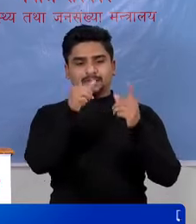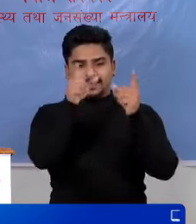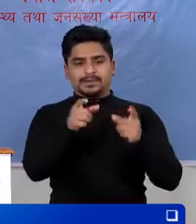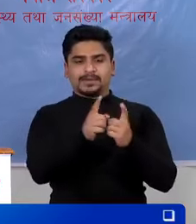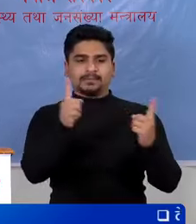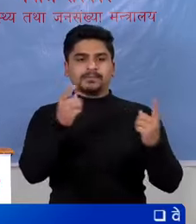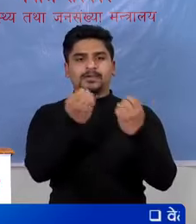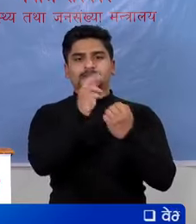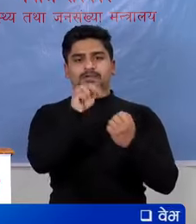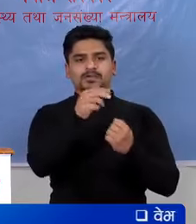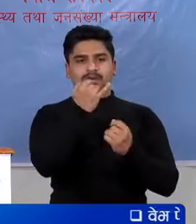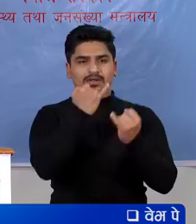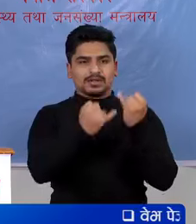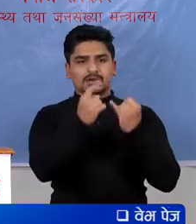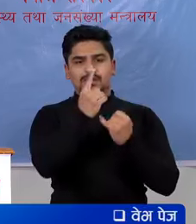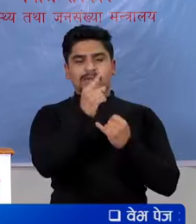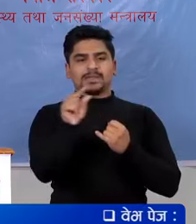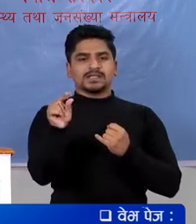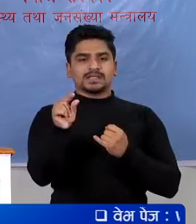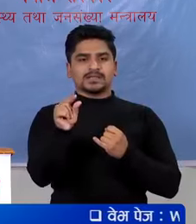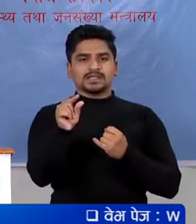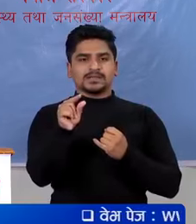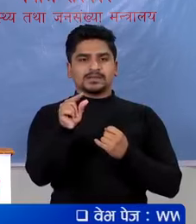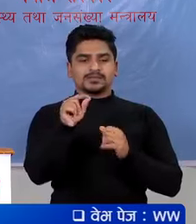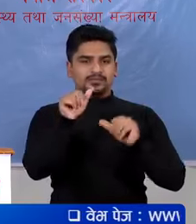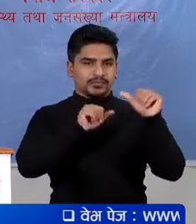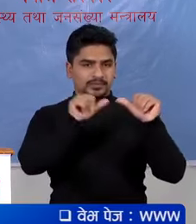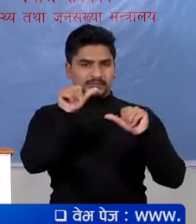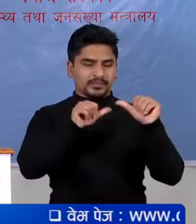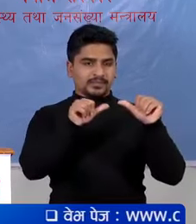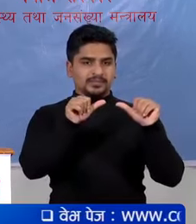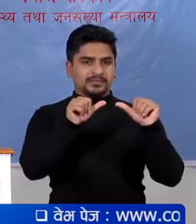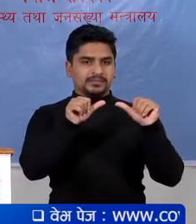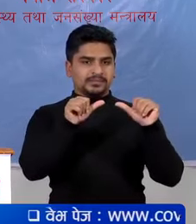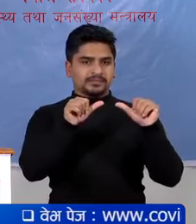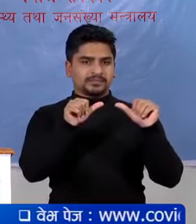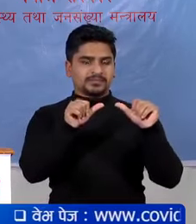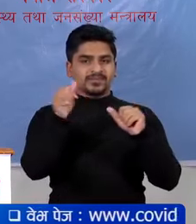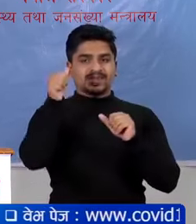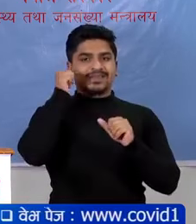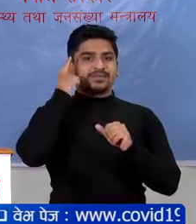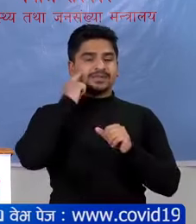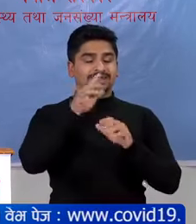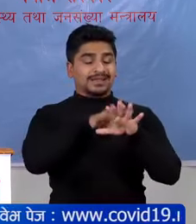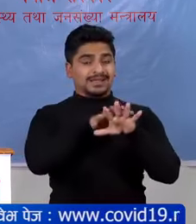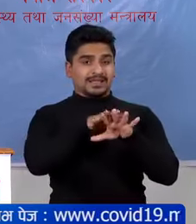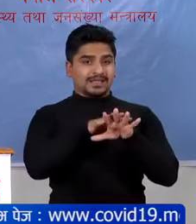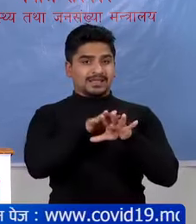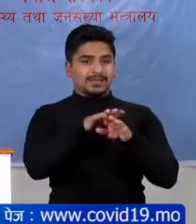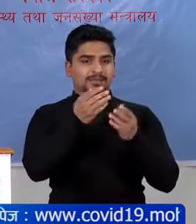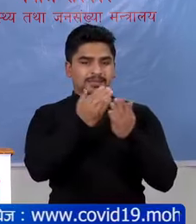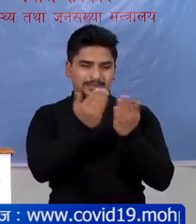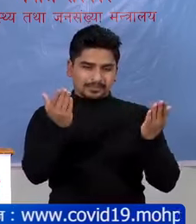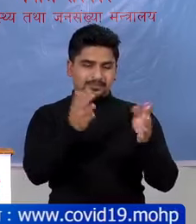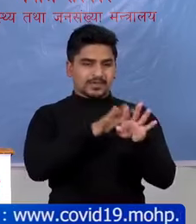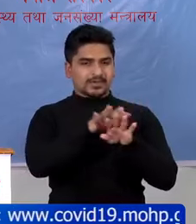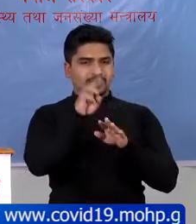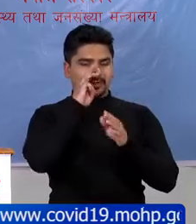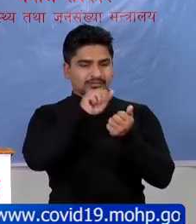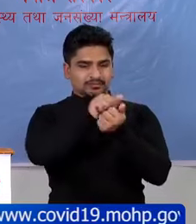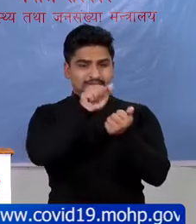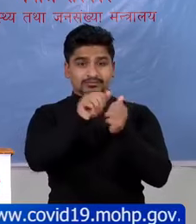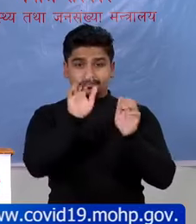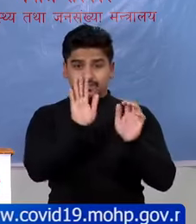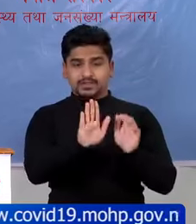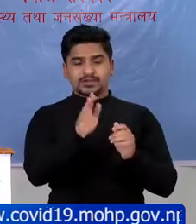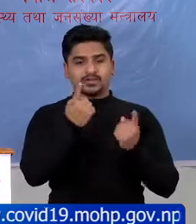बन्दै, यह उटा ब्रिशाये, जो चाई, ही जो देखी, देरै पत्र पत्री का अनलाइन हरु मार्फत पने